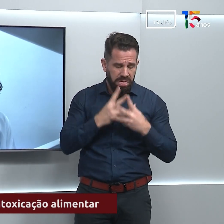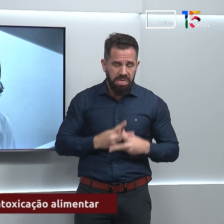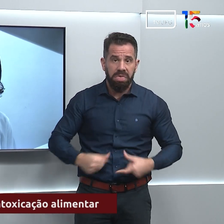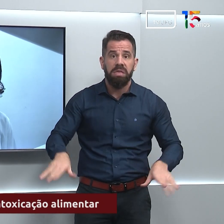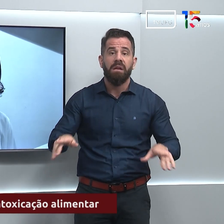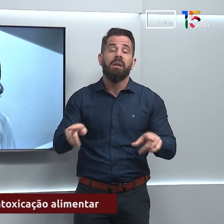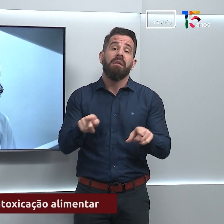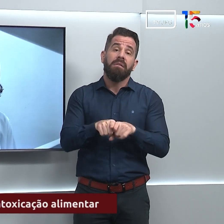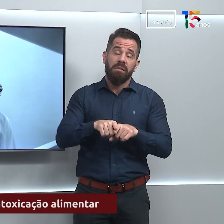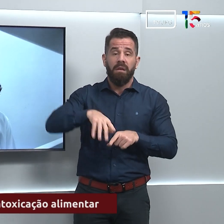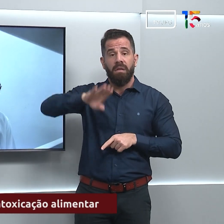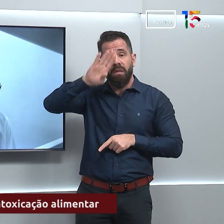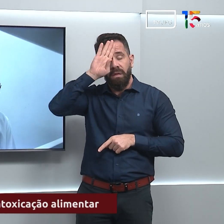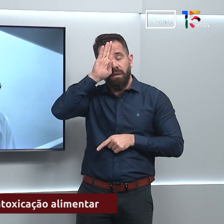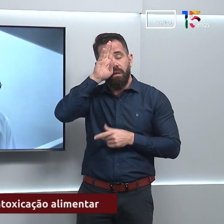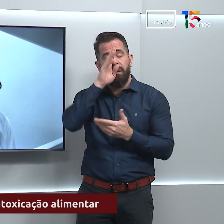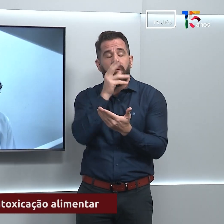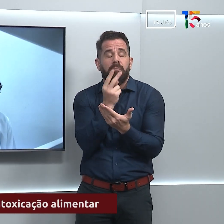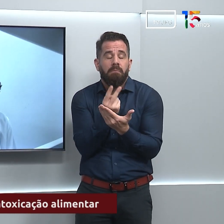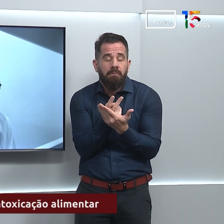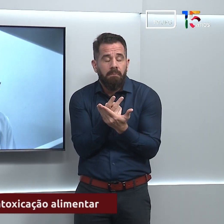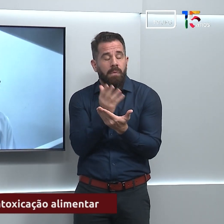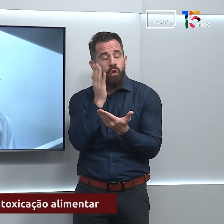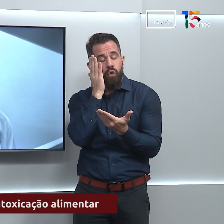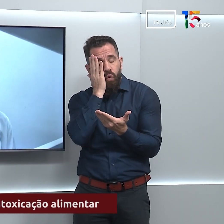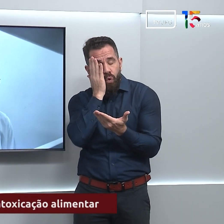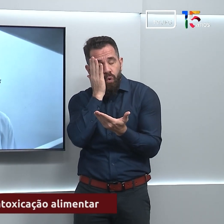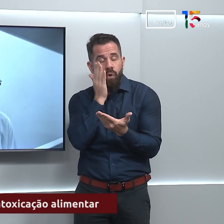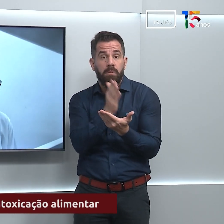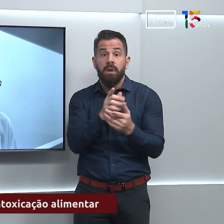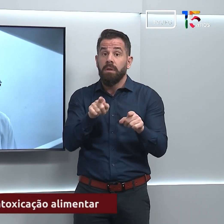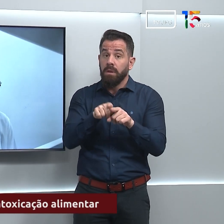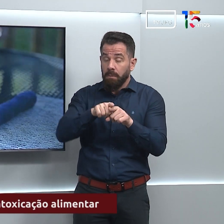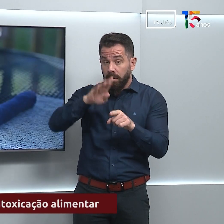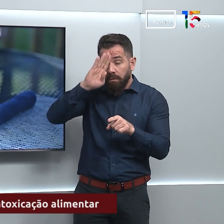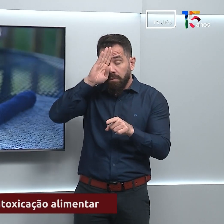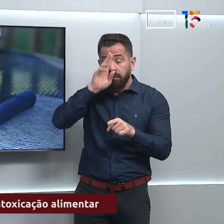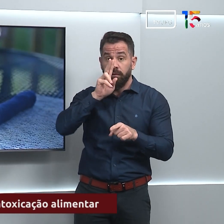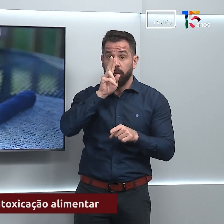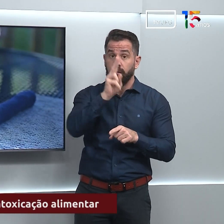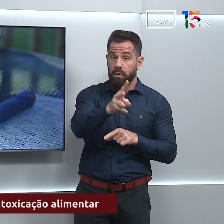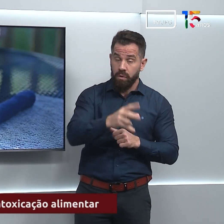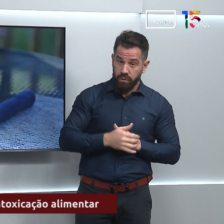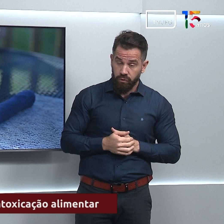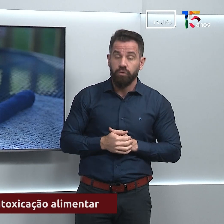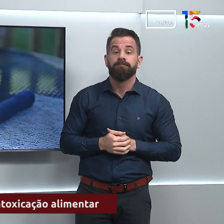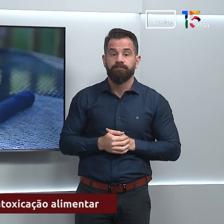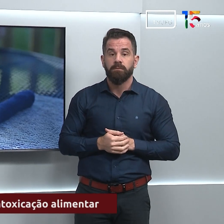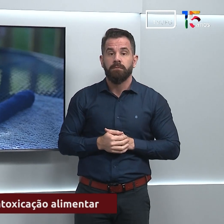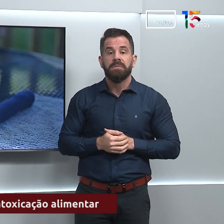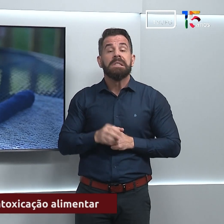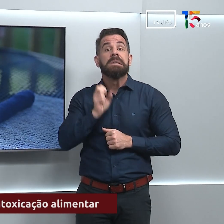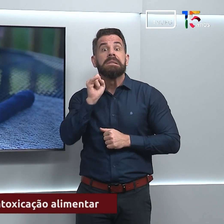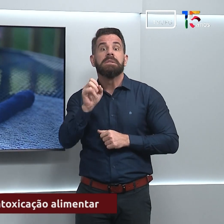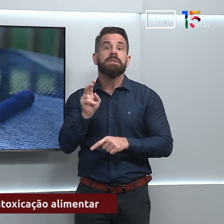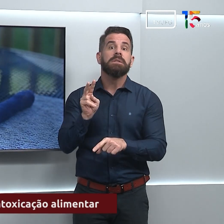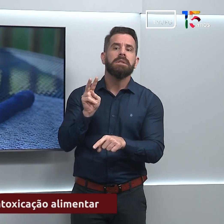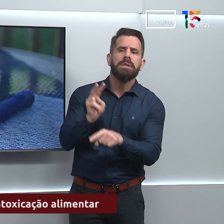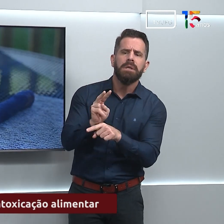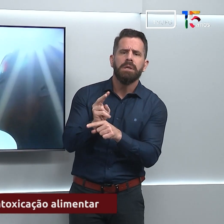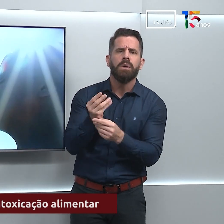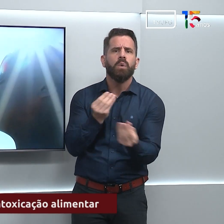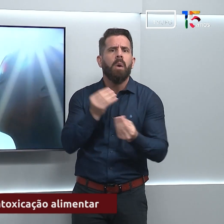geralmente febre, e o risco de desidratação aumenta bastante. Para tratar os sintomas de intoxicação